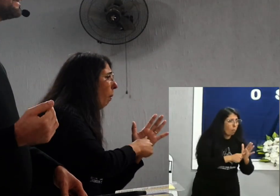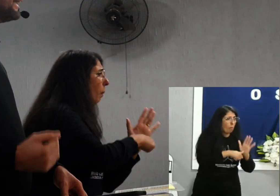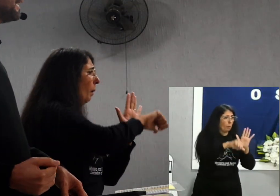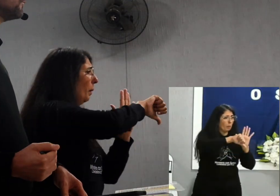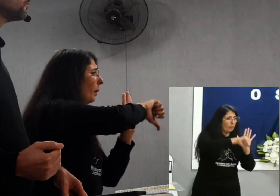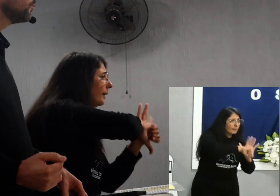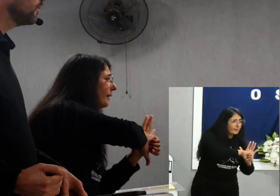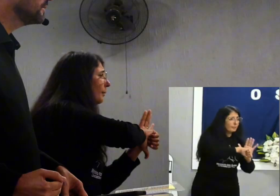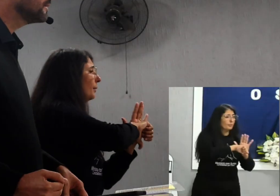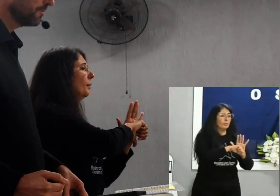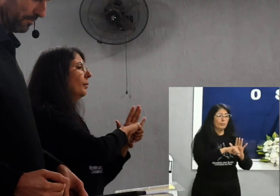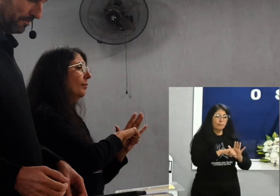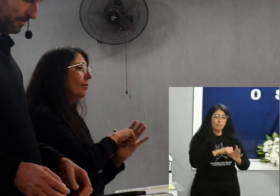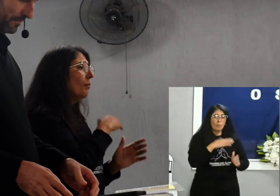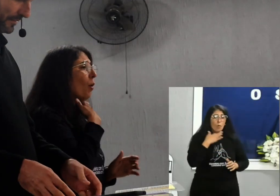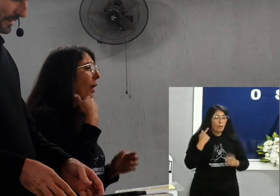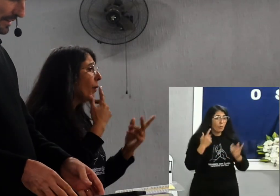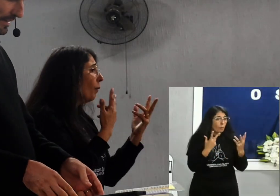destino eterno do homem.